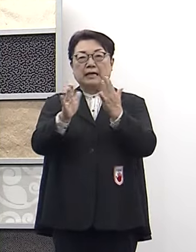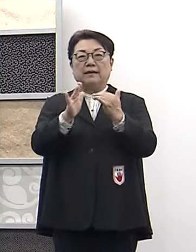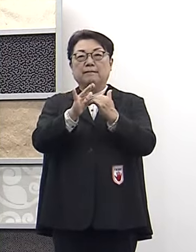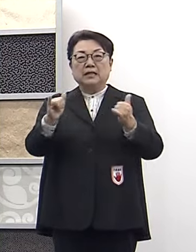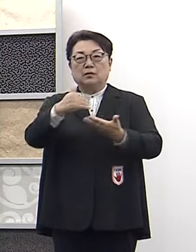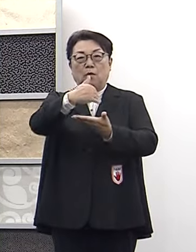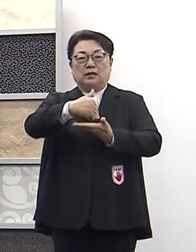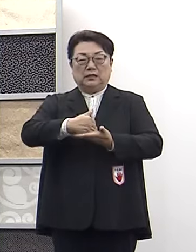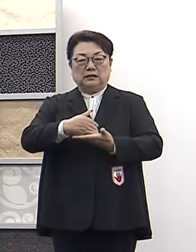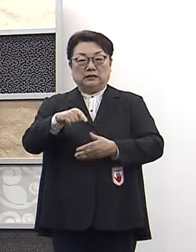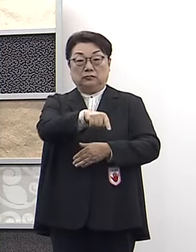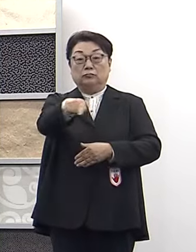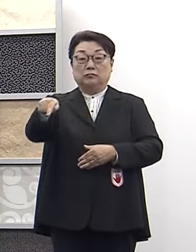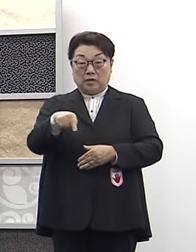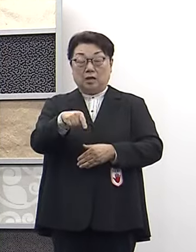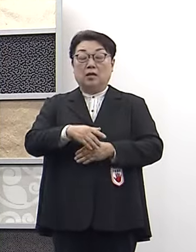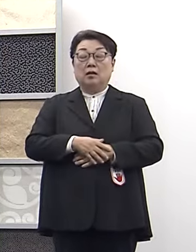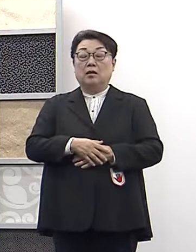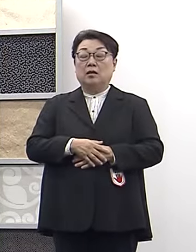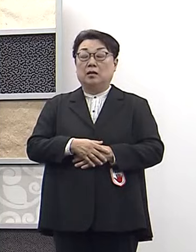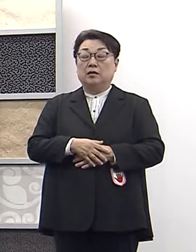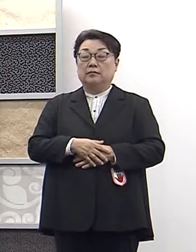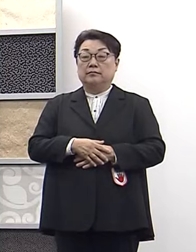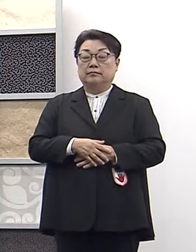お話しいただく方々はですね、まあ